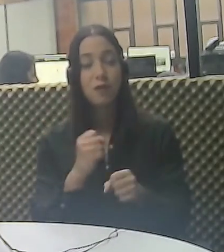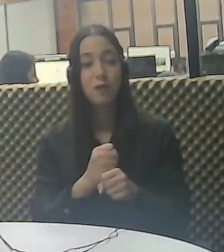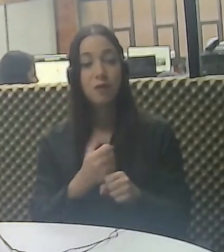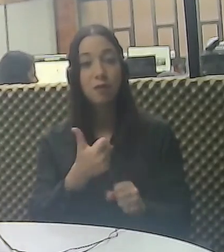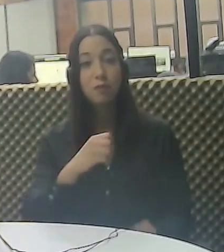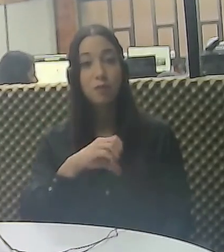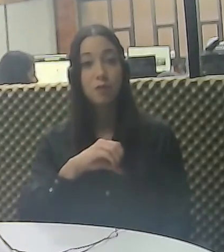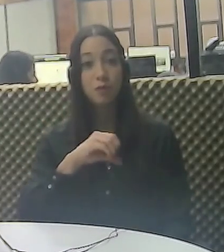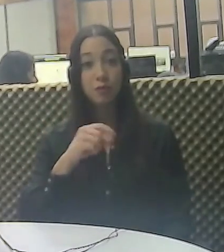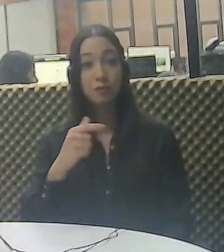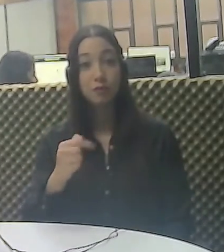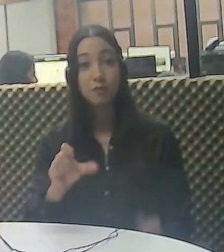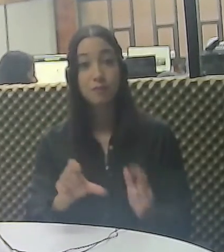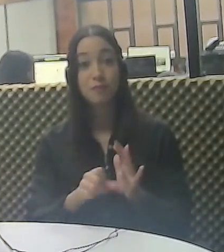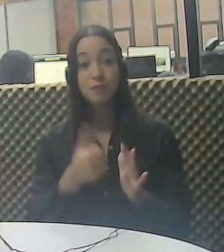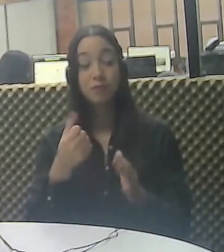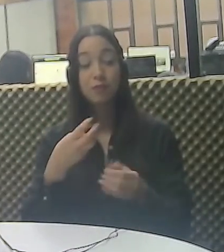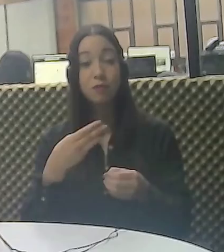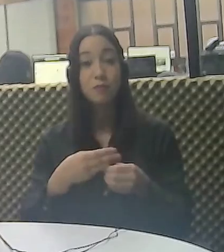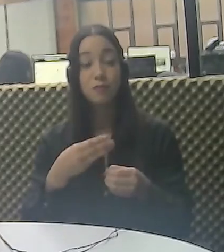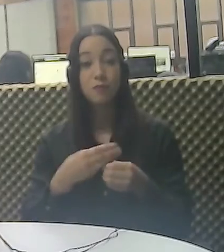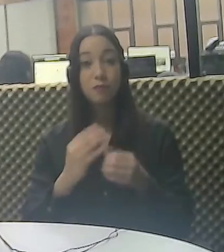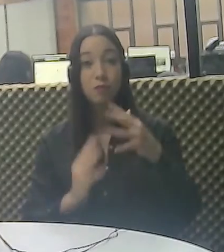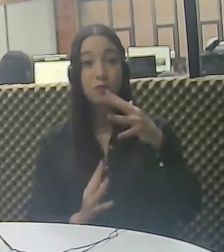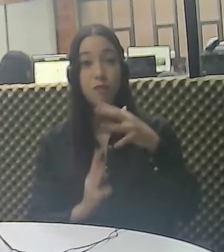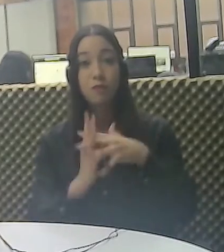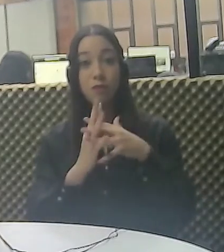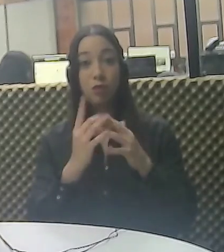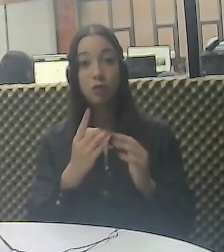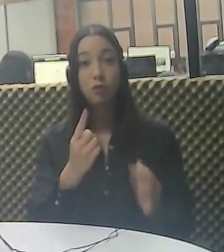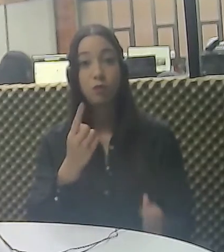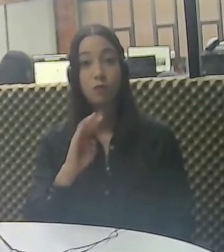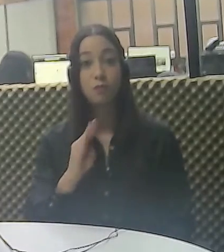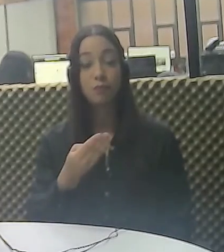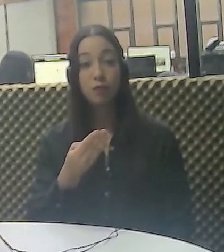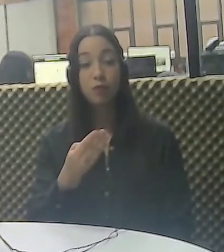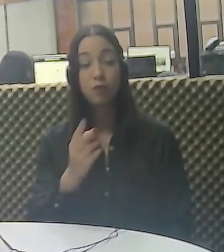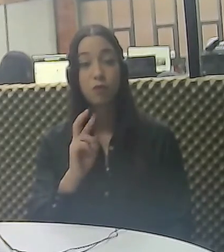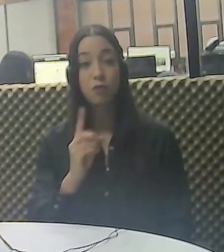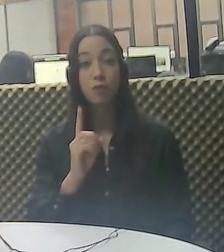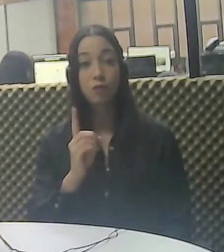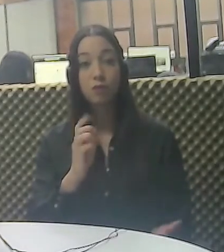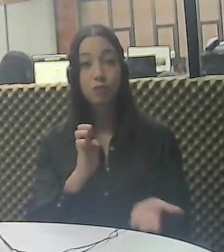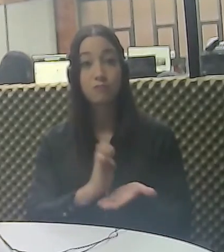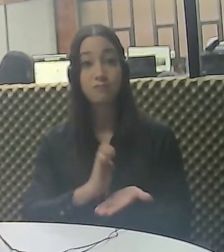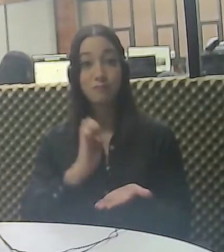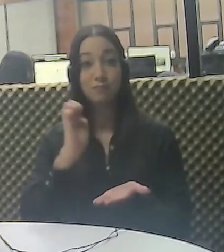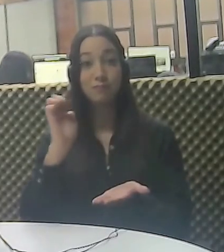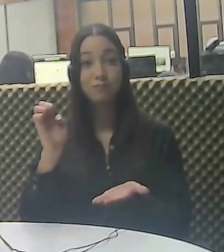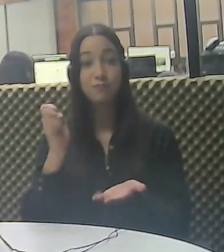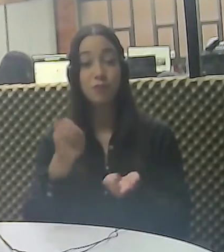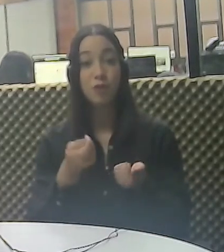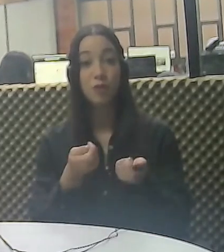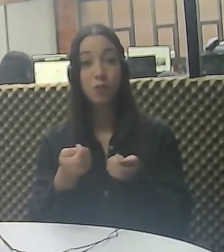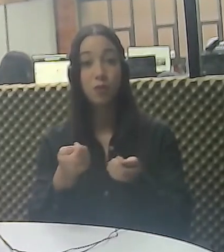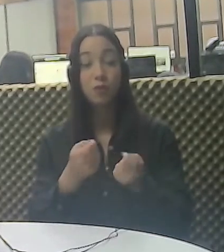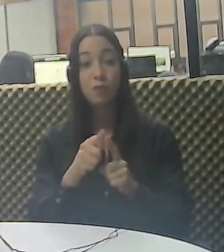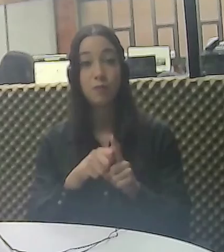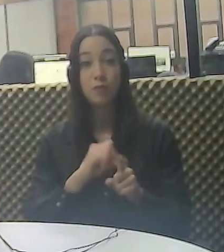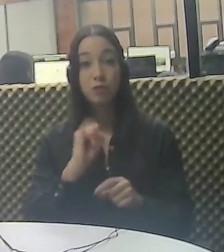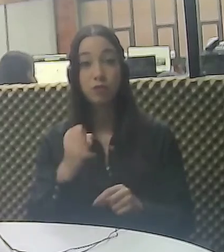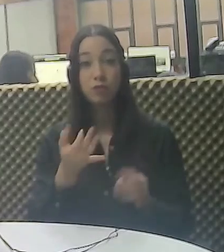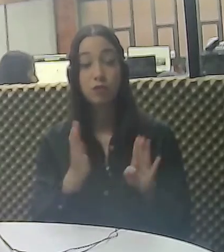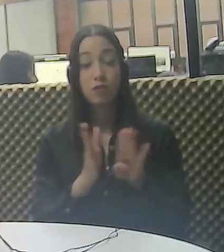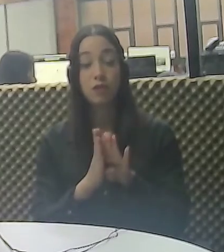é a primeira vez que o município ultrapassa um bilhão de Dólares em exportações na balança comercial de Janeiro a Setembro